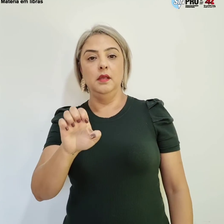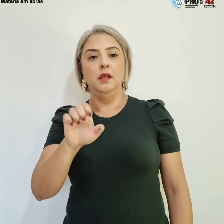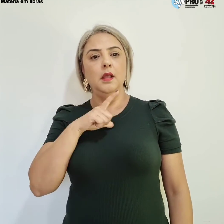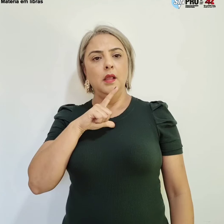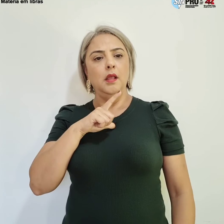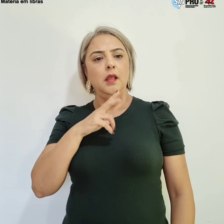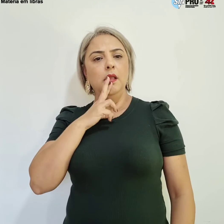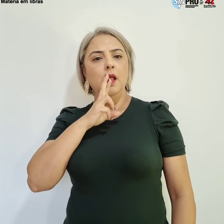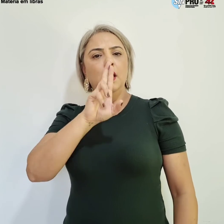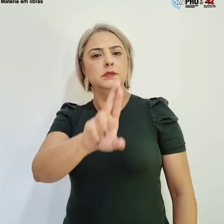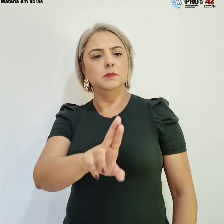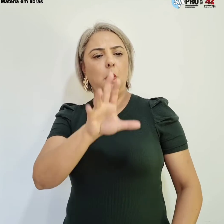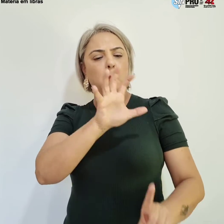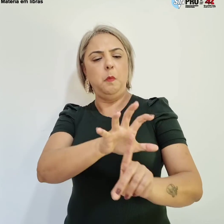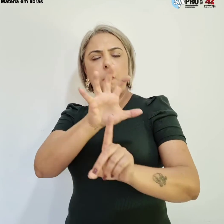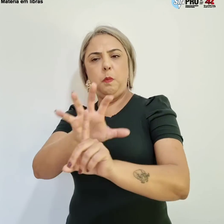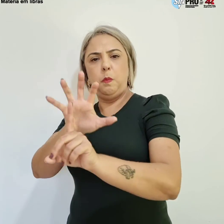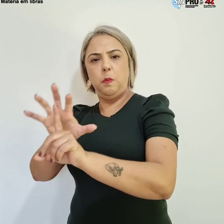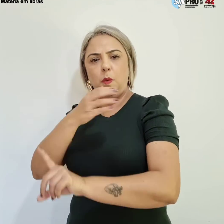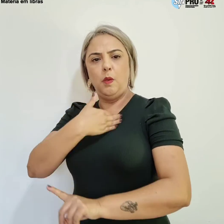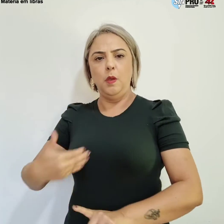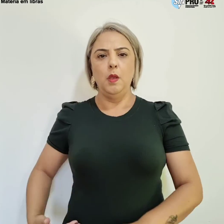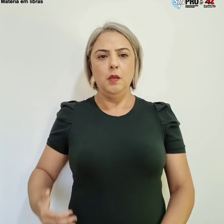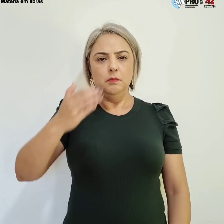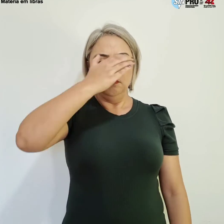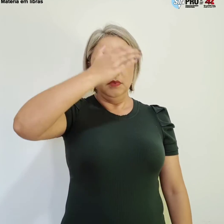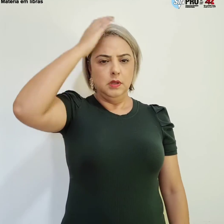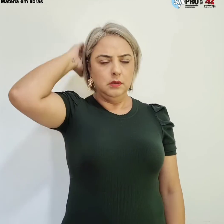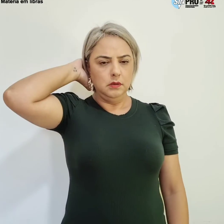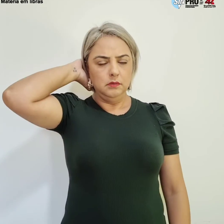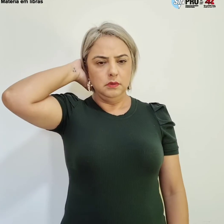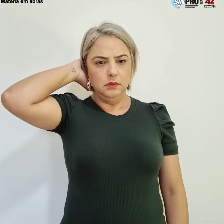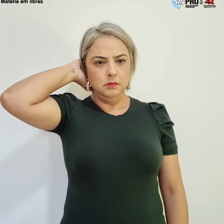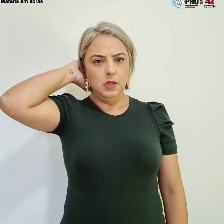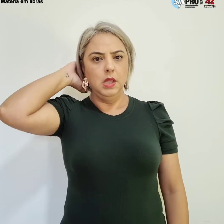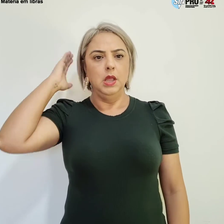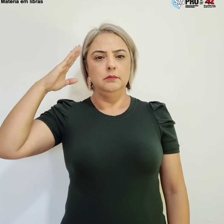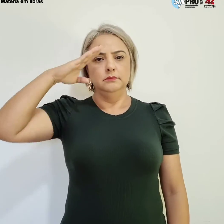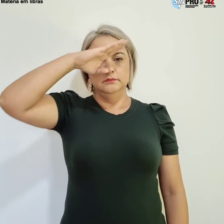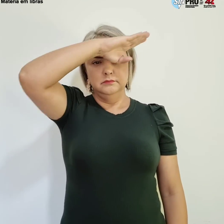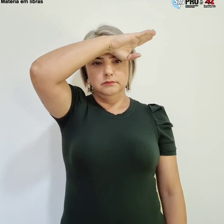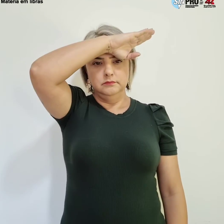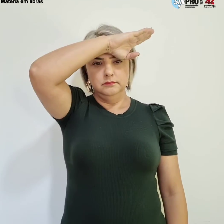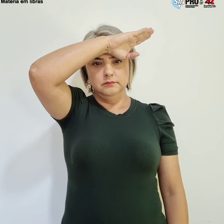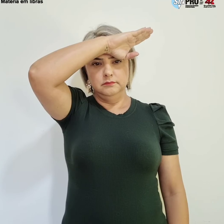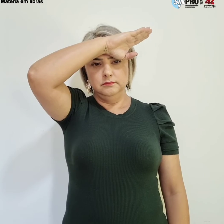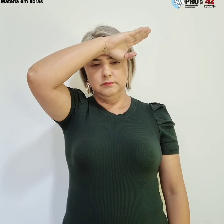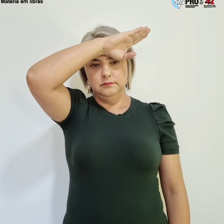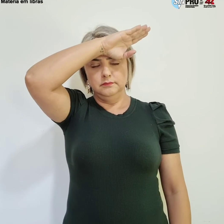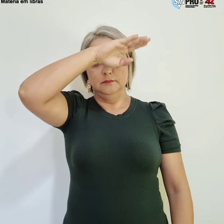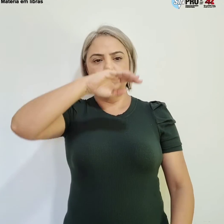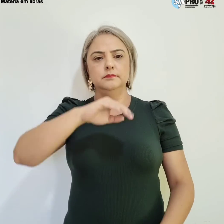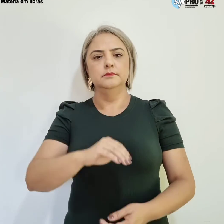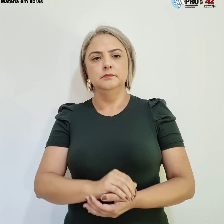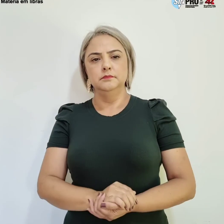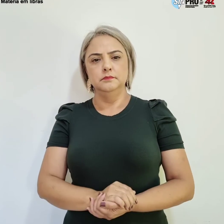aos ataques que os governos Michel Temer, do MDB, e Jair Bolsonaro, ex do PSL,